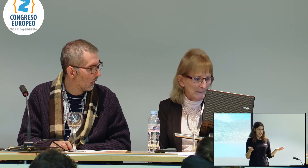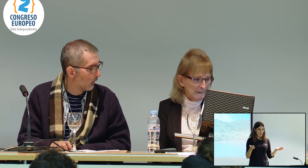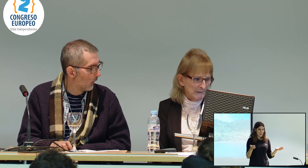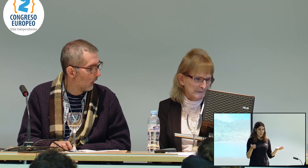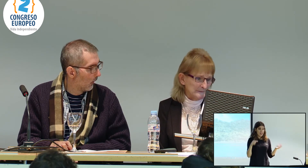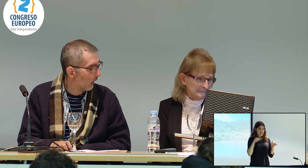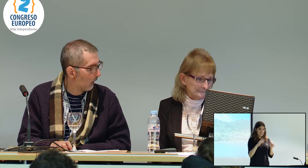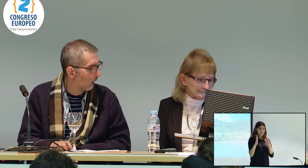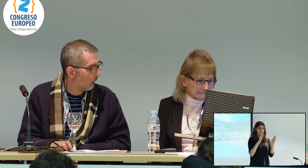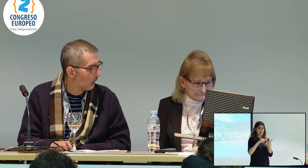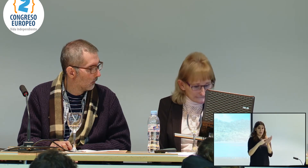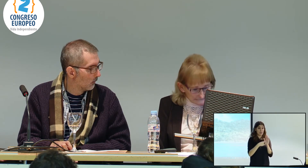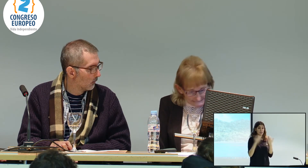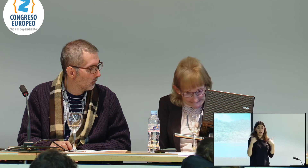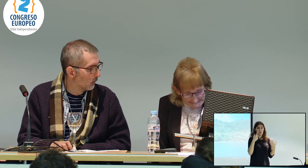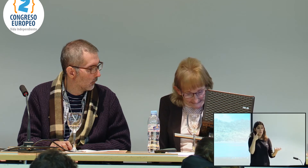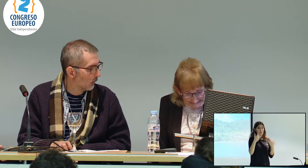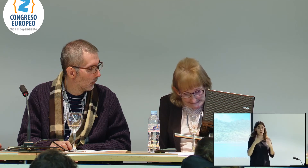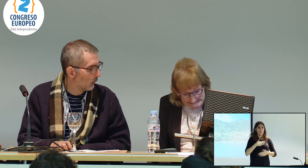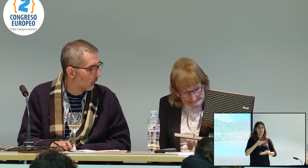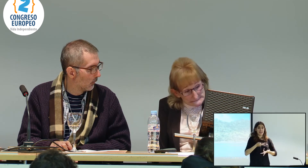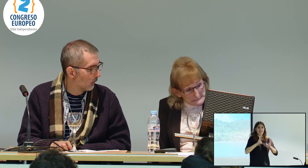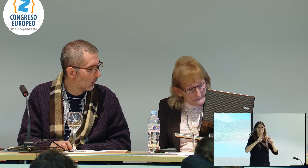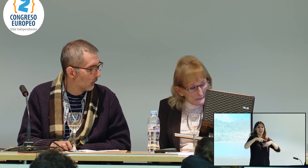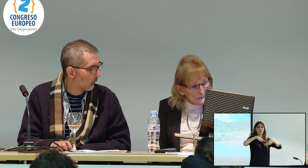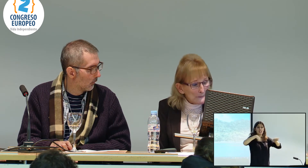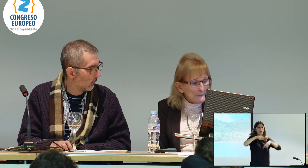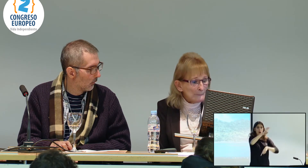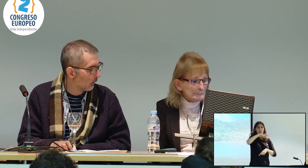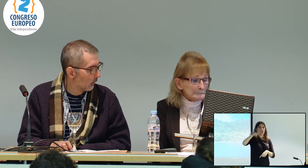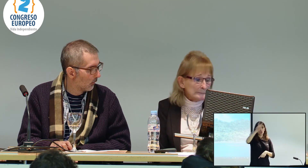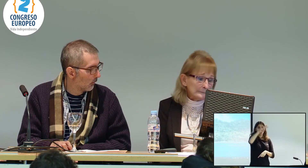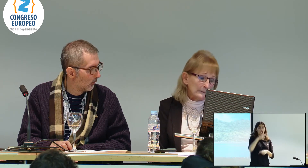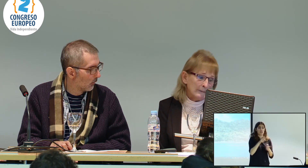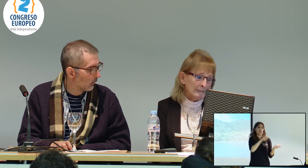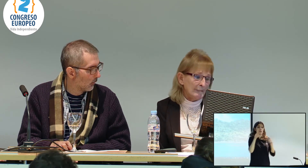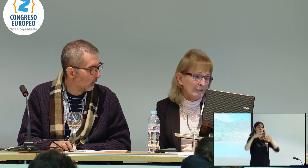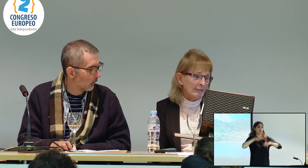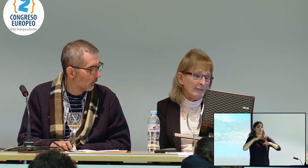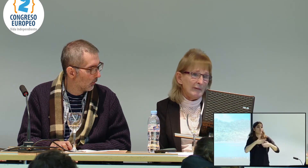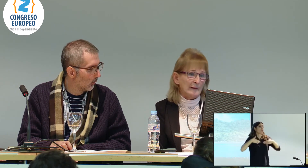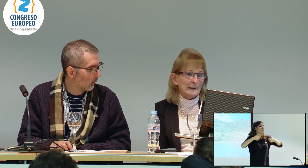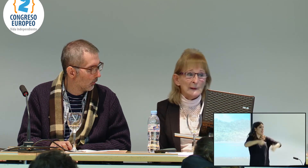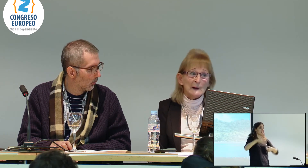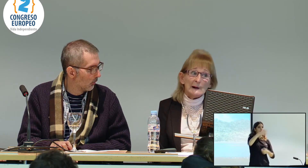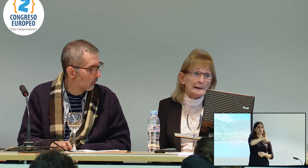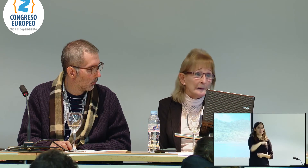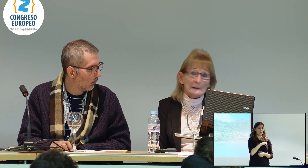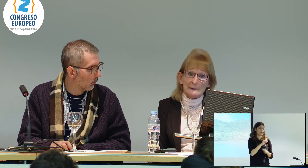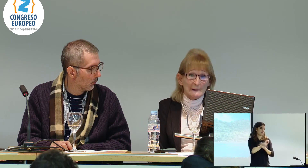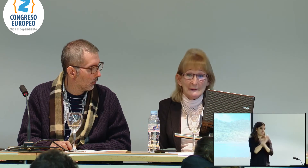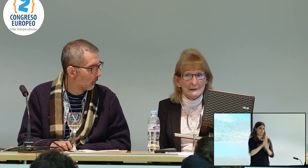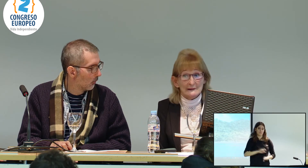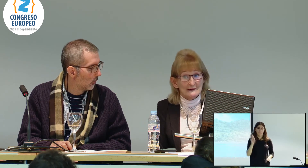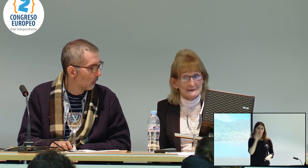del proyecto ya era evidente que mi libertad de circulación, desplazamiento y estancia donde yo quisiese, empezaba a